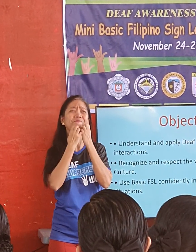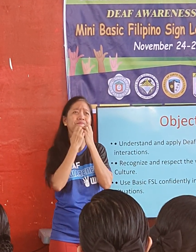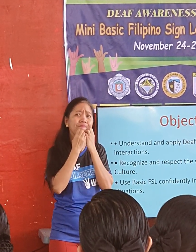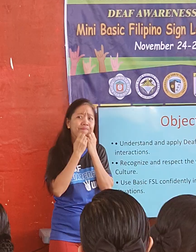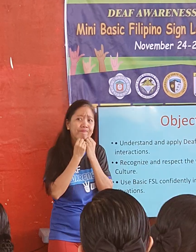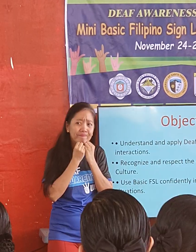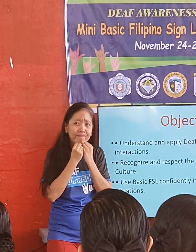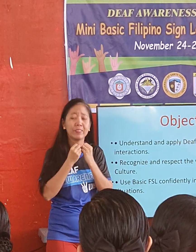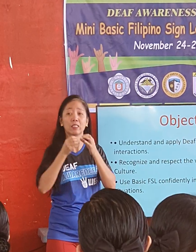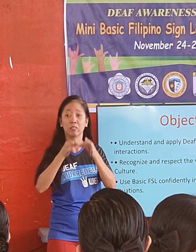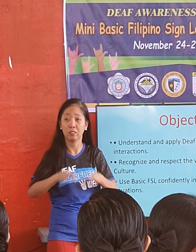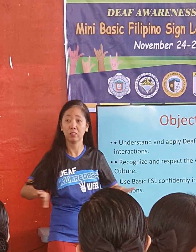recognize and